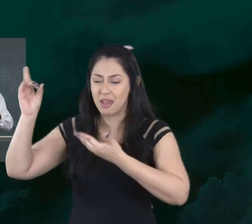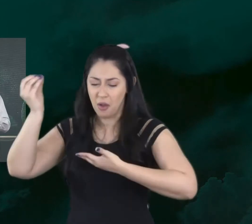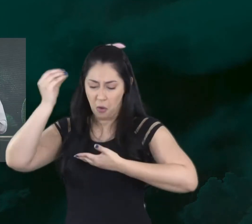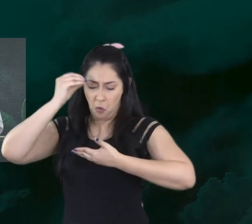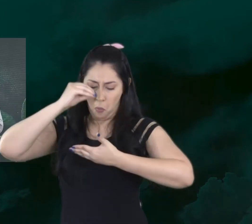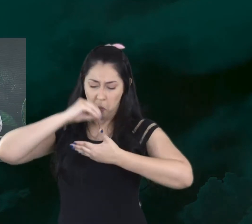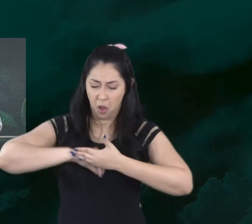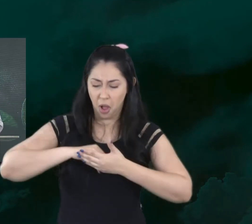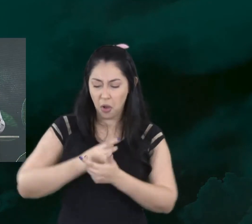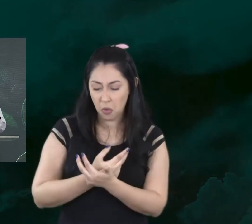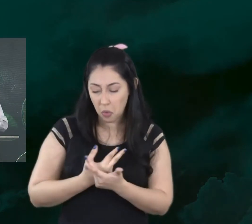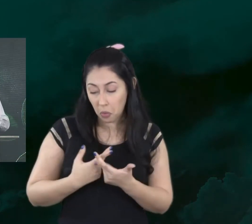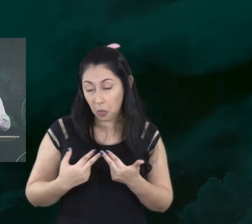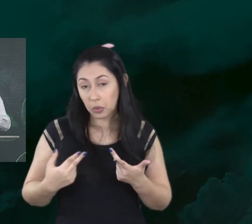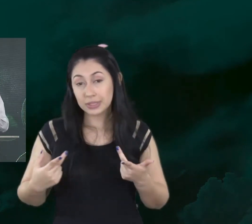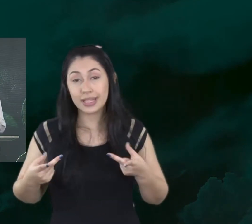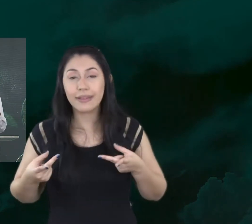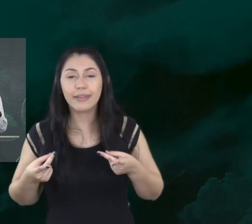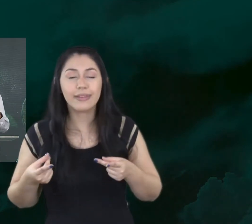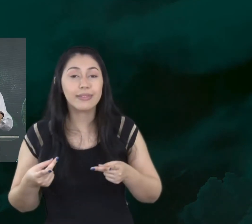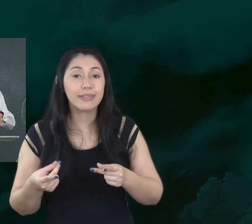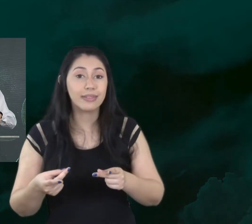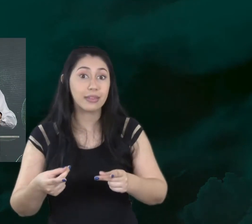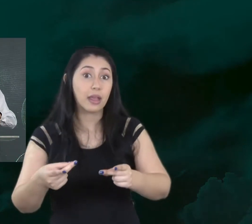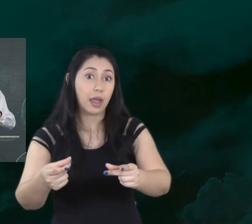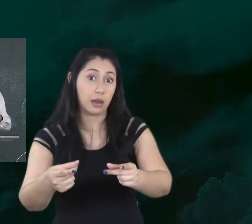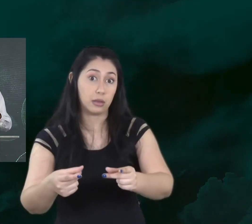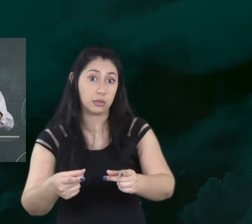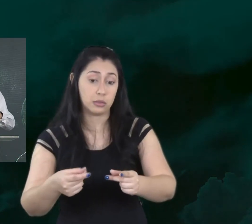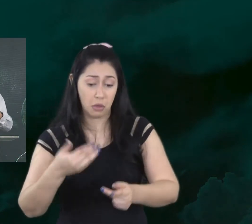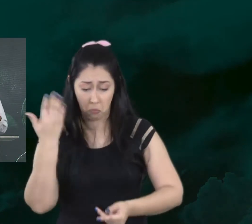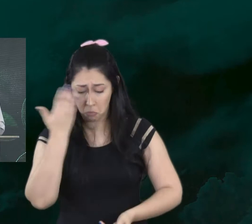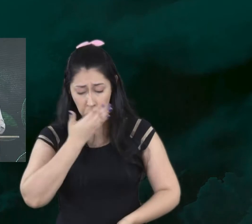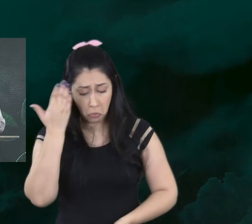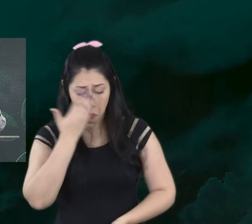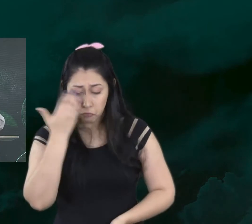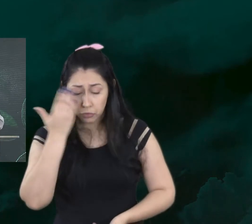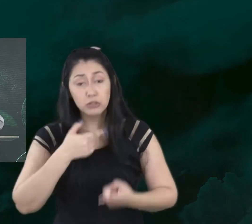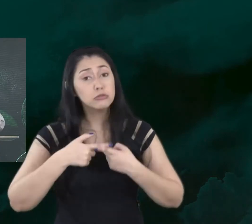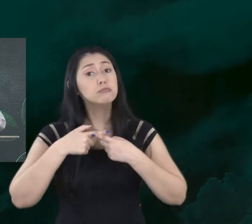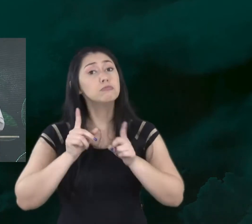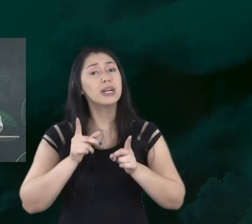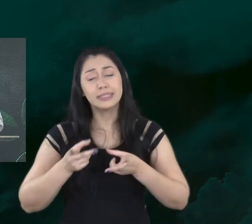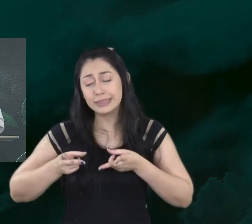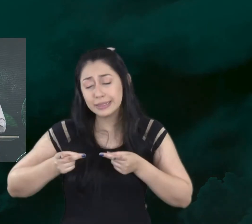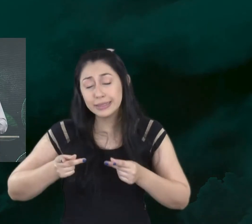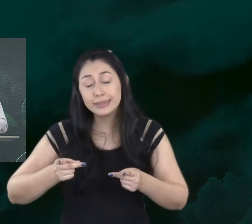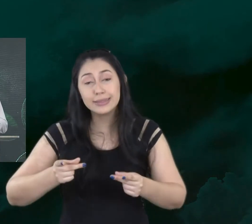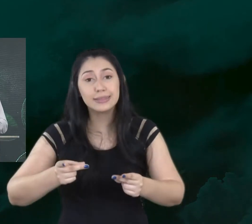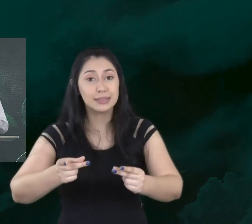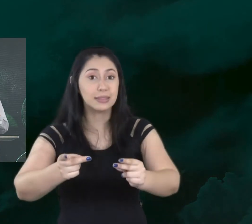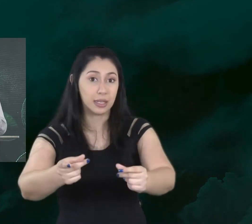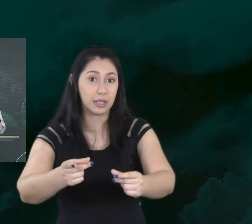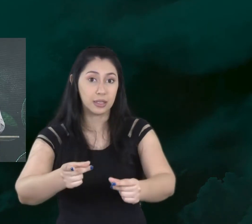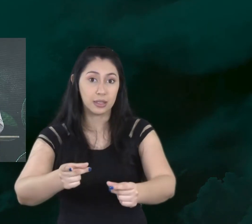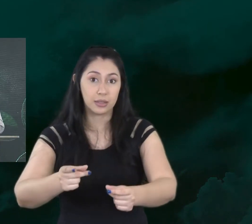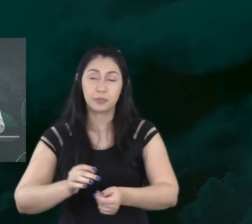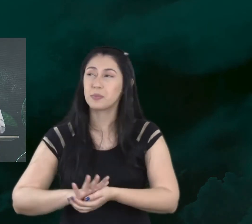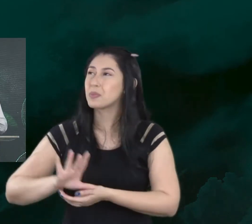quer produzir em nós os elementos de Deus, os elementos da realidade permanente. Deus quer produzir em nós a